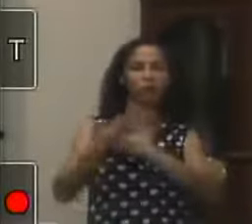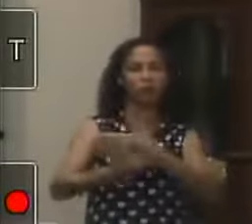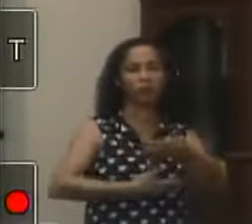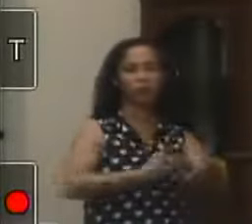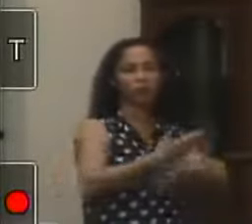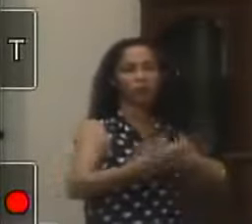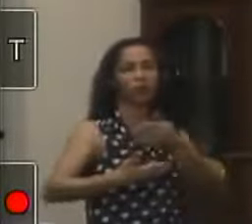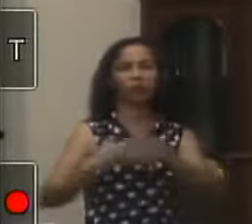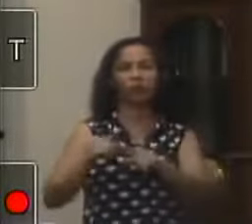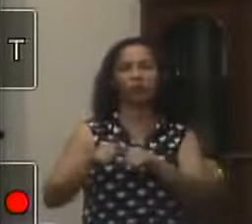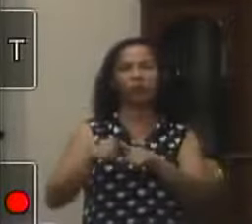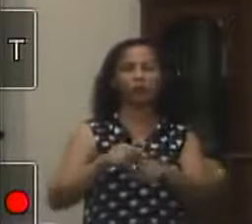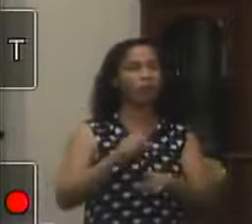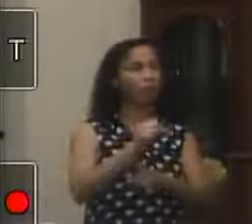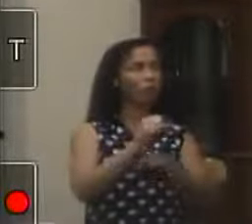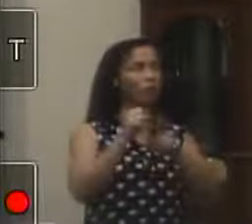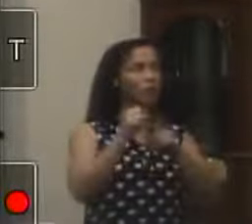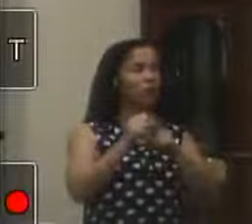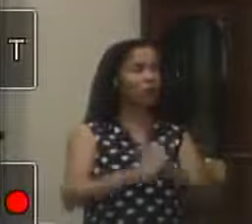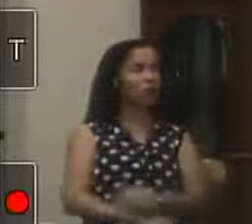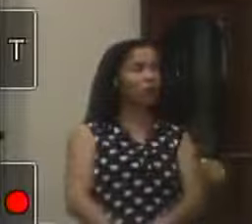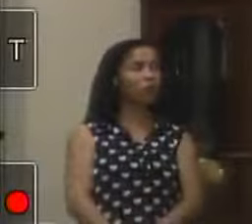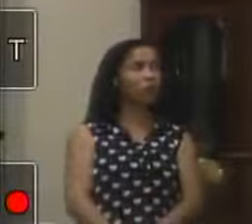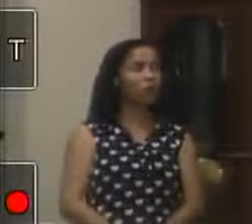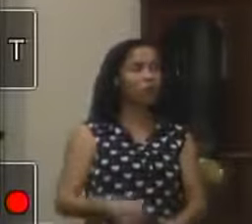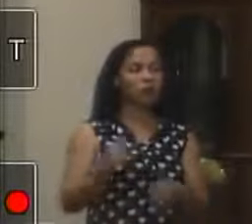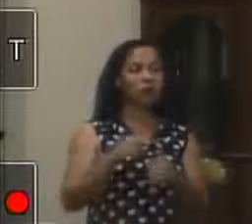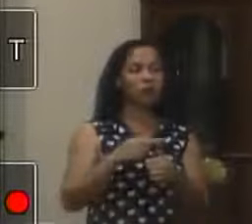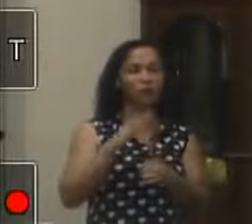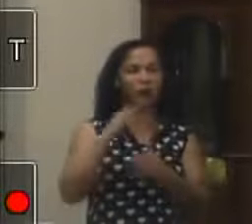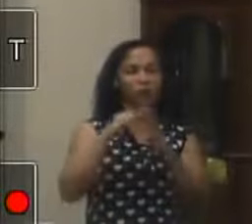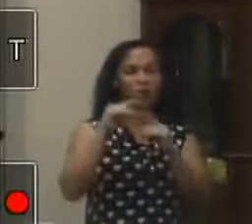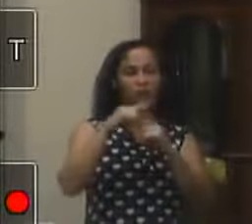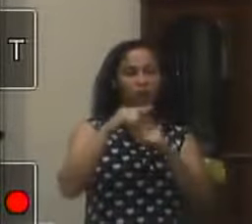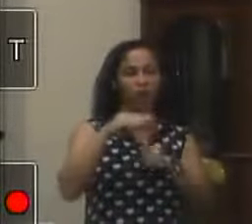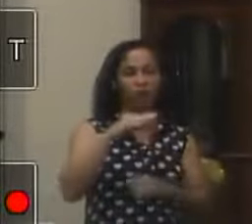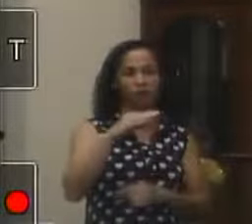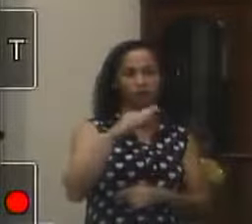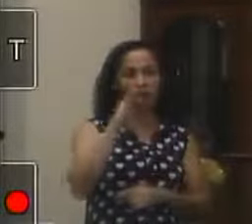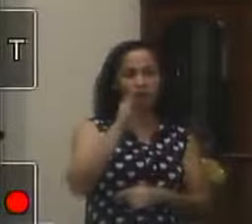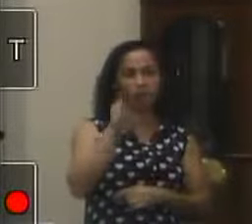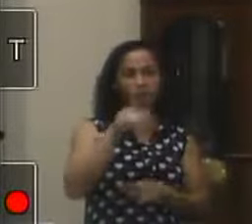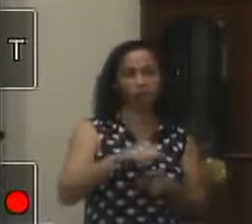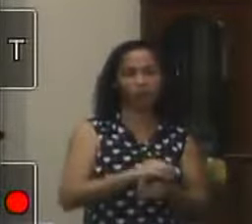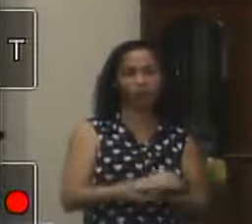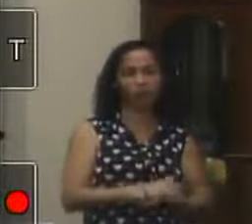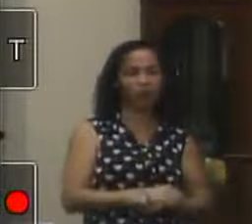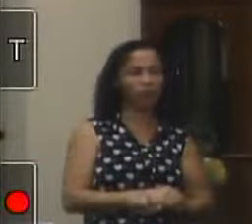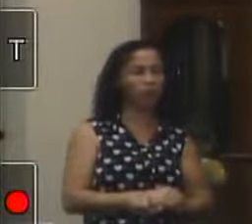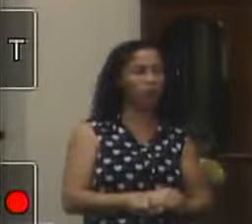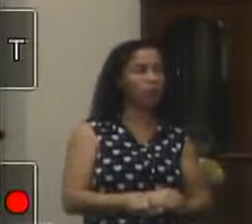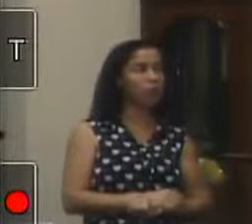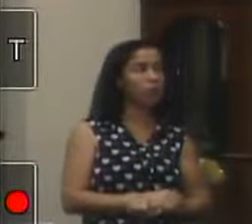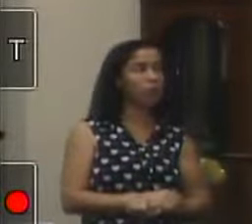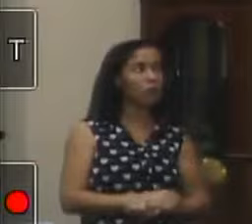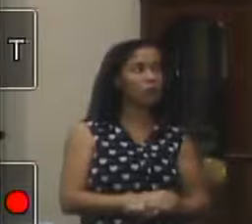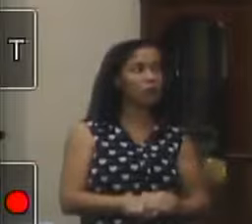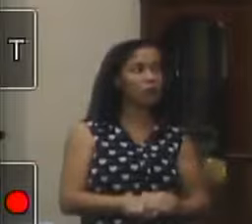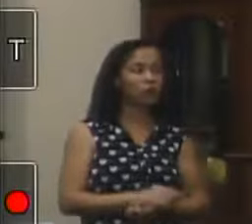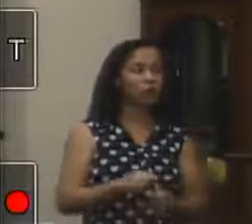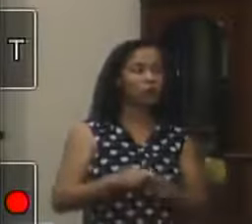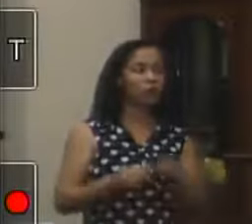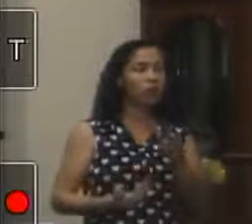aumentar o atendimento dessa ação lá na Primeira Igreja Batista, ali na Santa Cruz, ali, tá certo? E por fim, queria